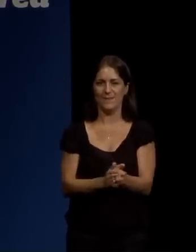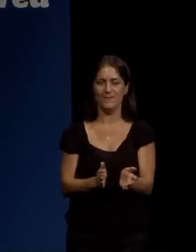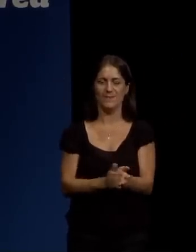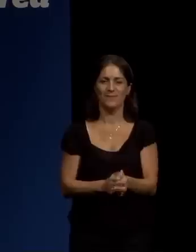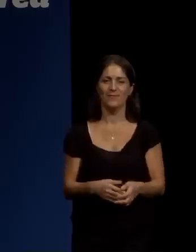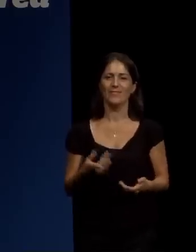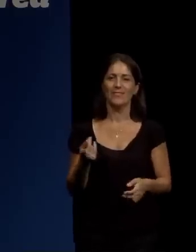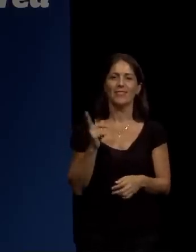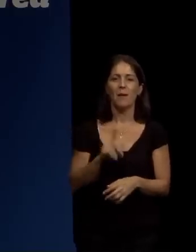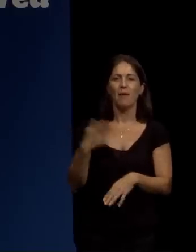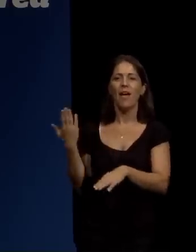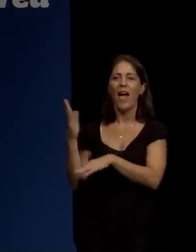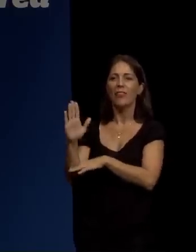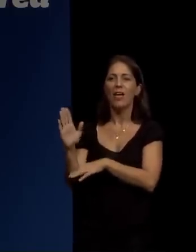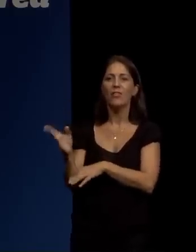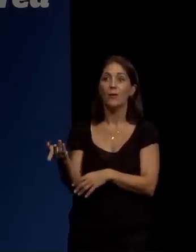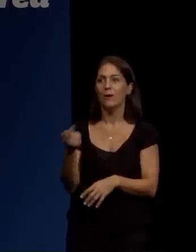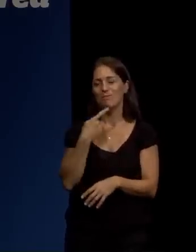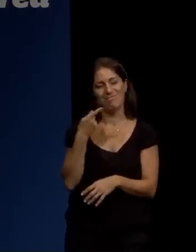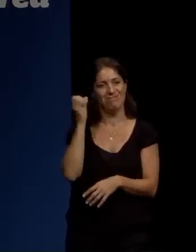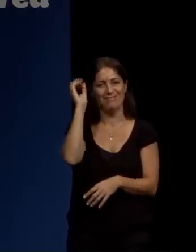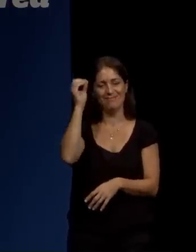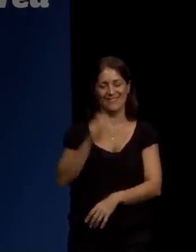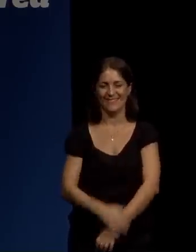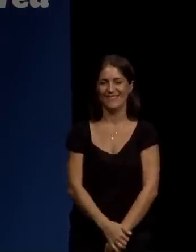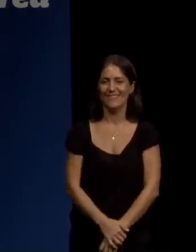Pobre candidato que hoxe están cambados dando un mitin.